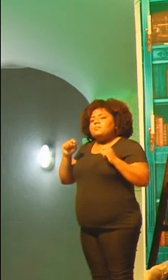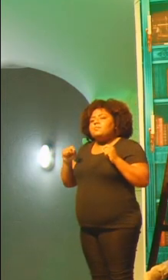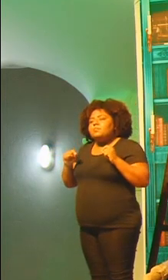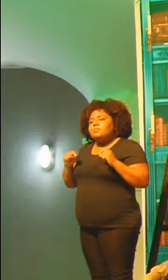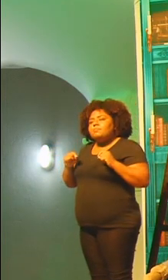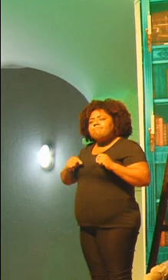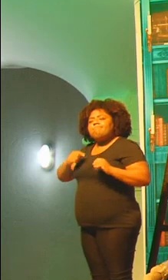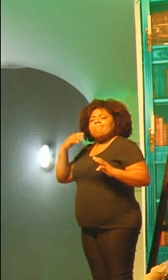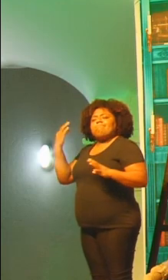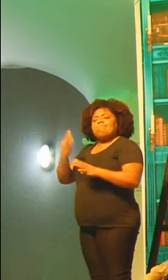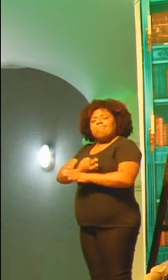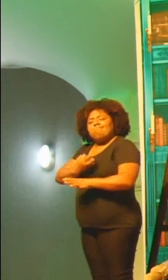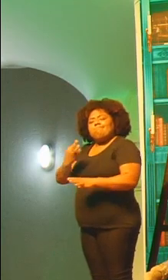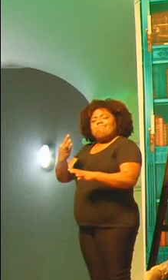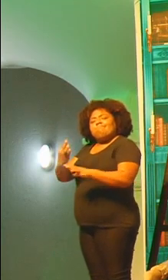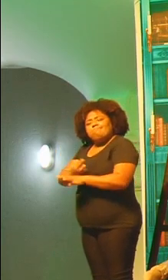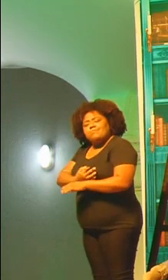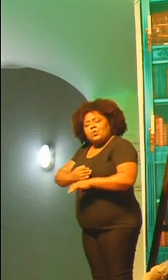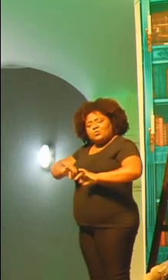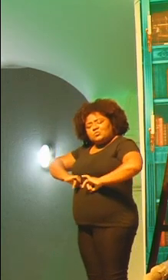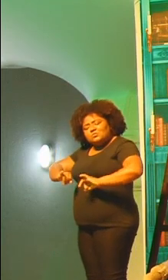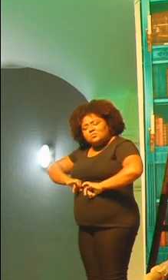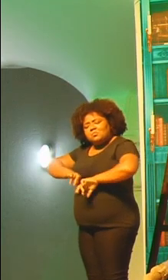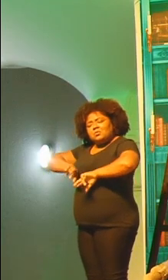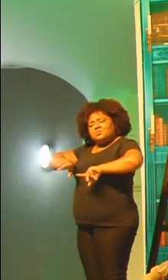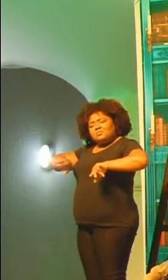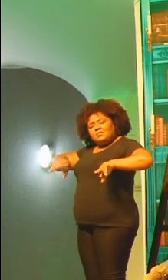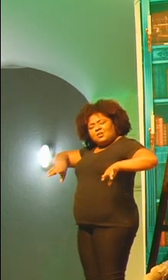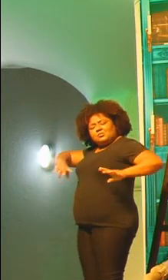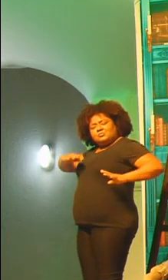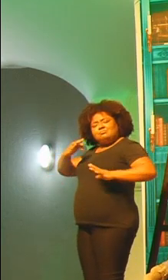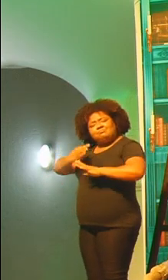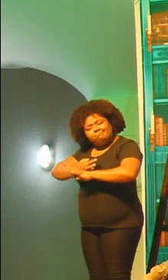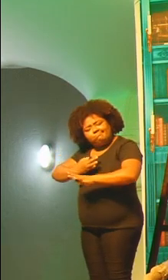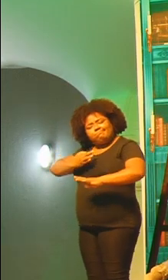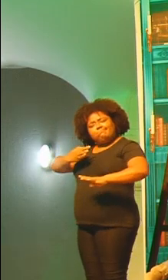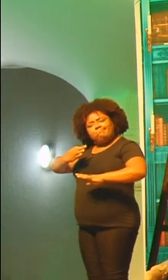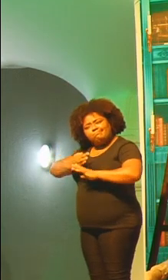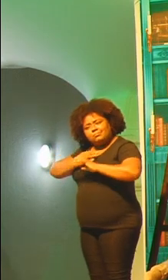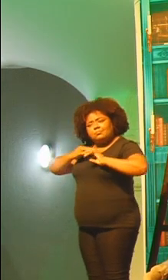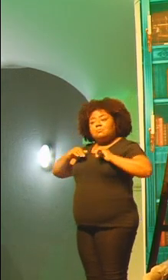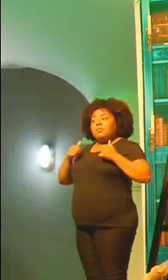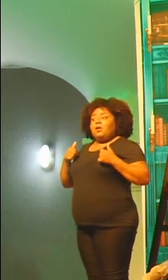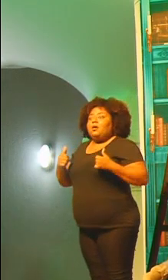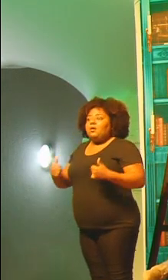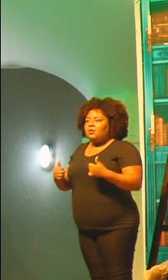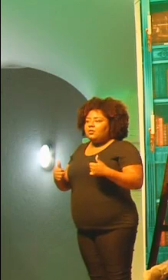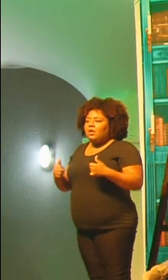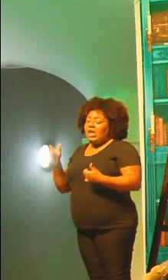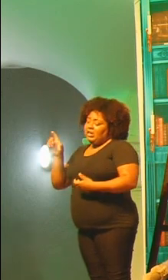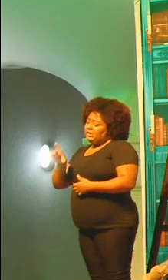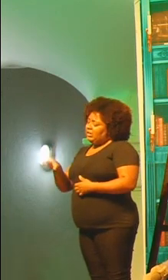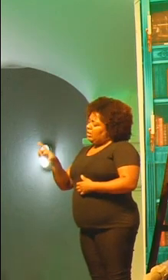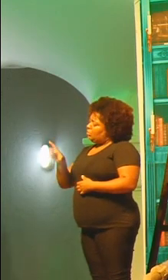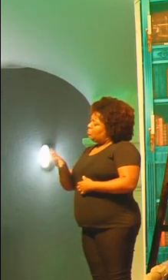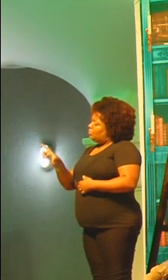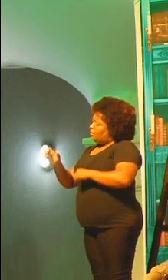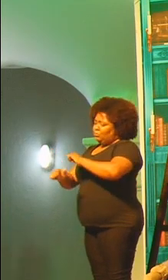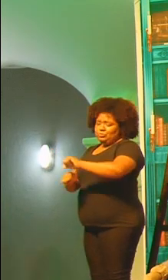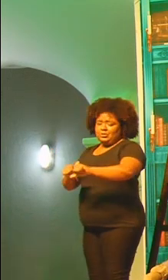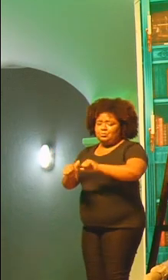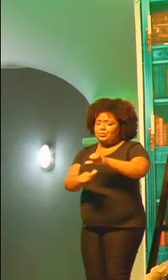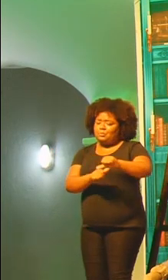superar tantas mazelas. E eu continuo a dizer, eu não tenho a esperança que a literatura mude